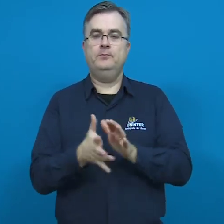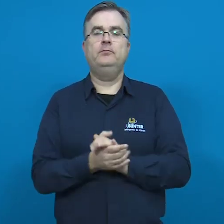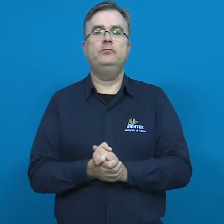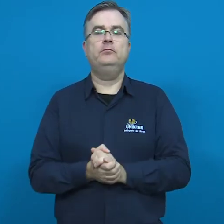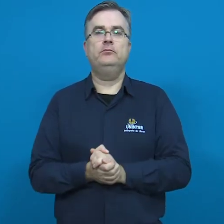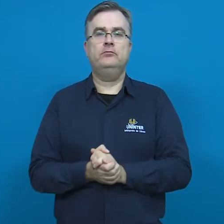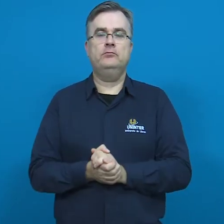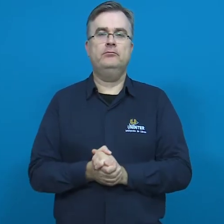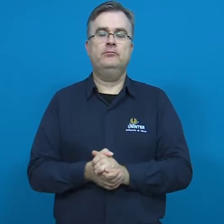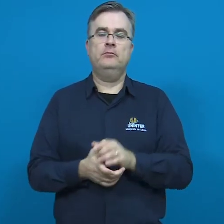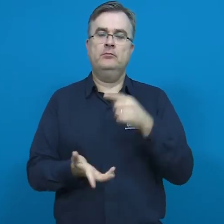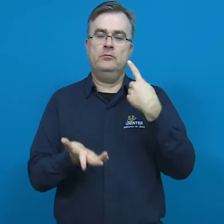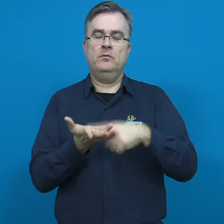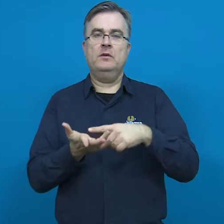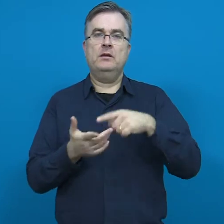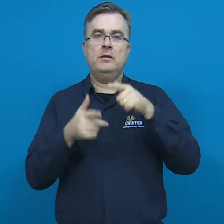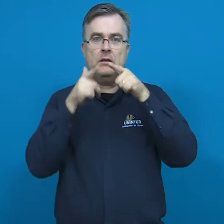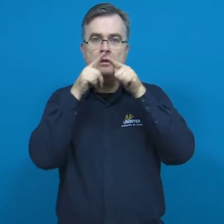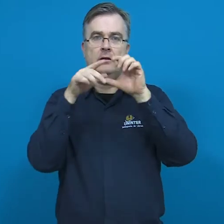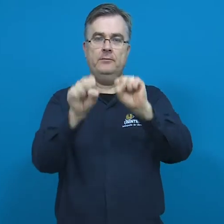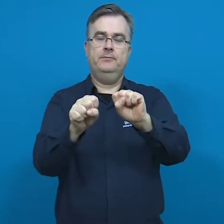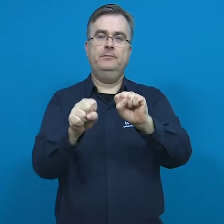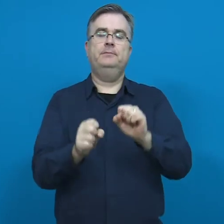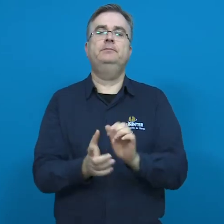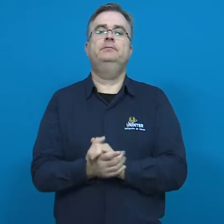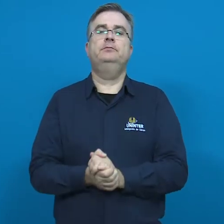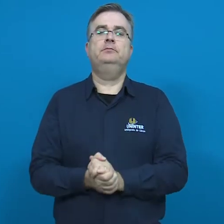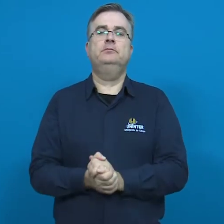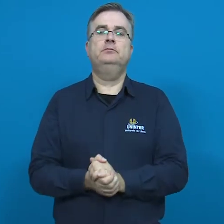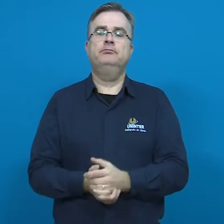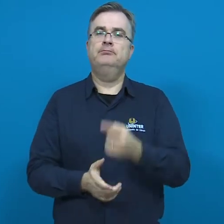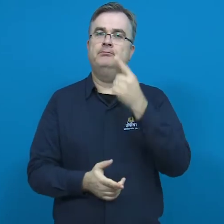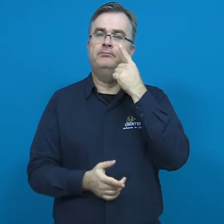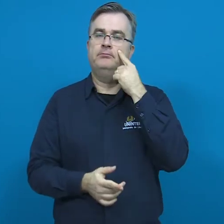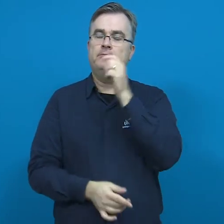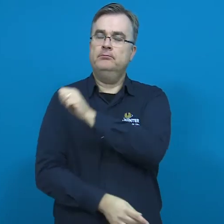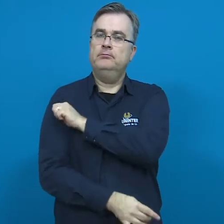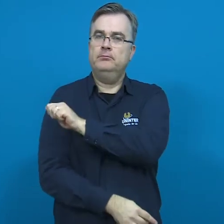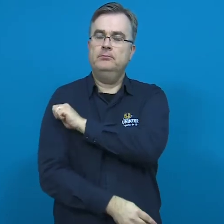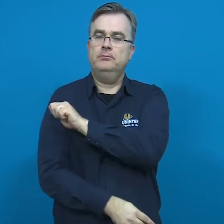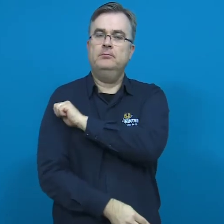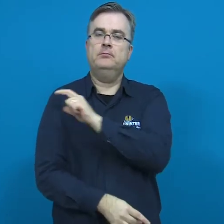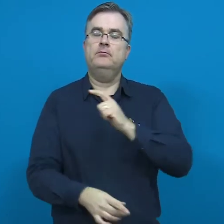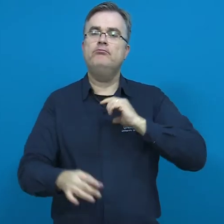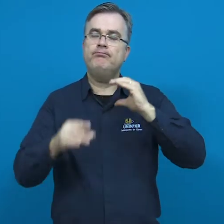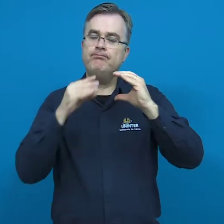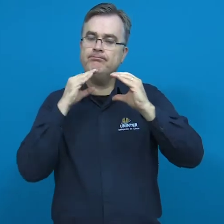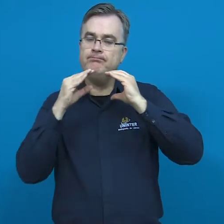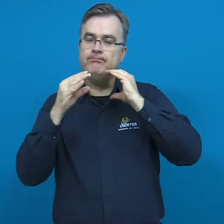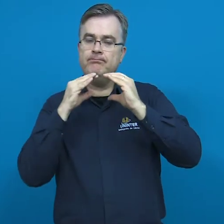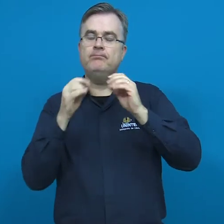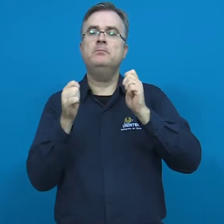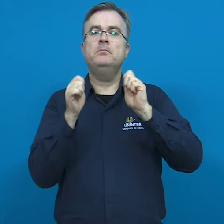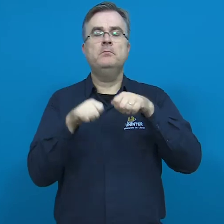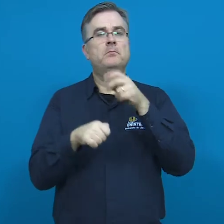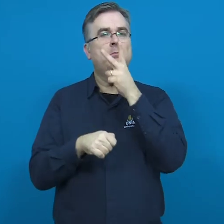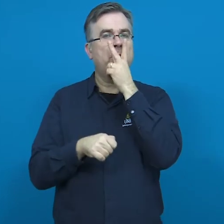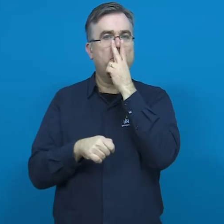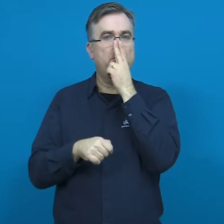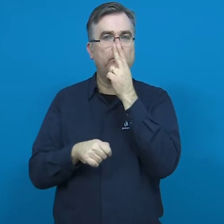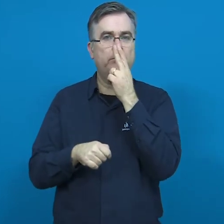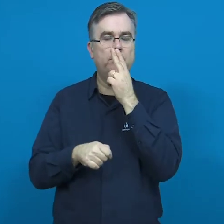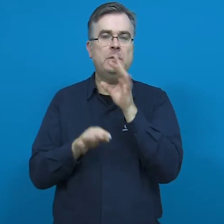Libras, que faz parte da linguística. Então veja aí, alunos, que a comunicação